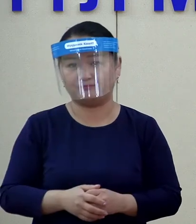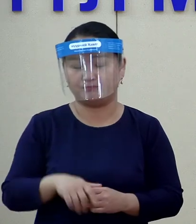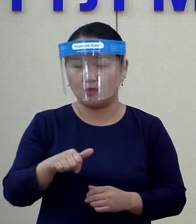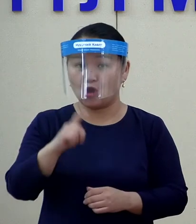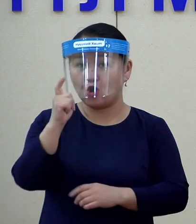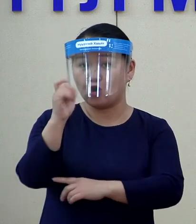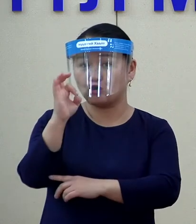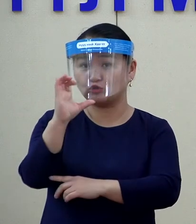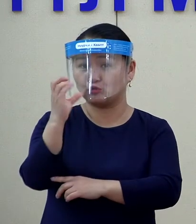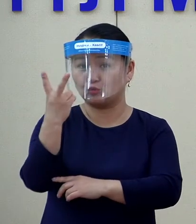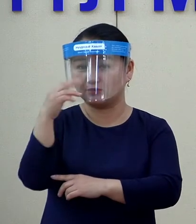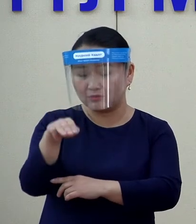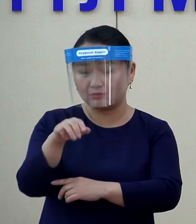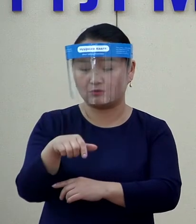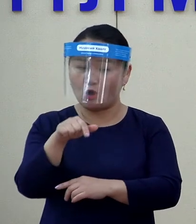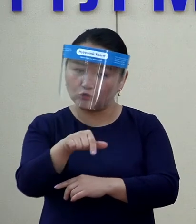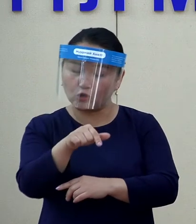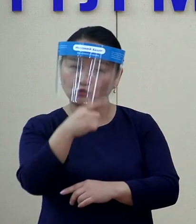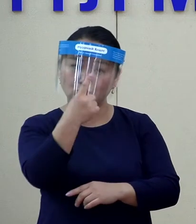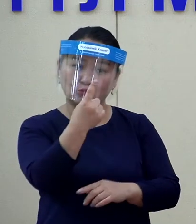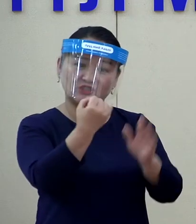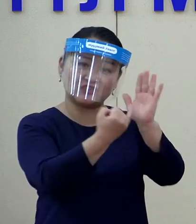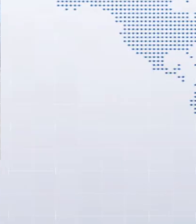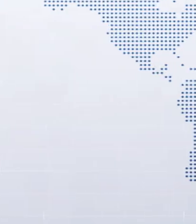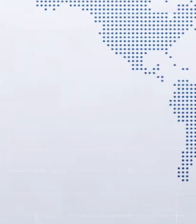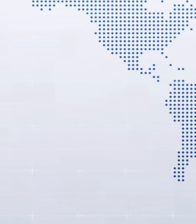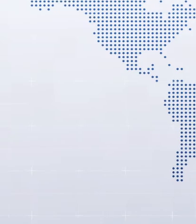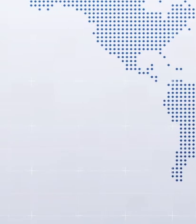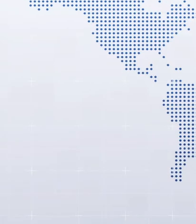бол хүсүүдэд өнөөдрийн байдлаар 165 хүн байна.